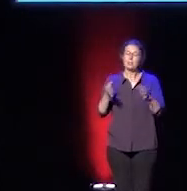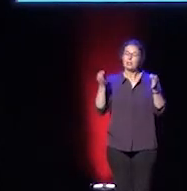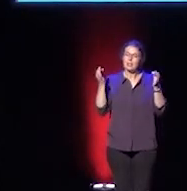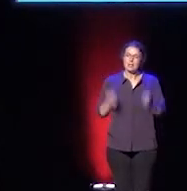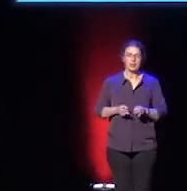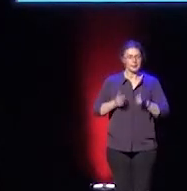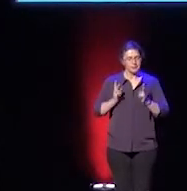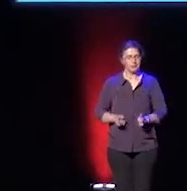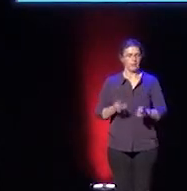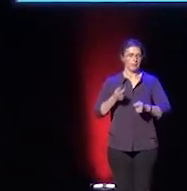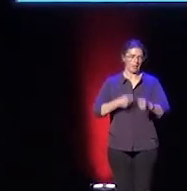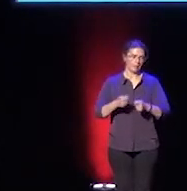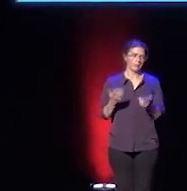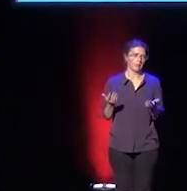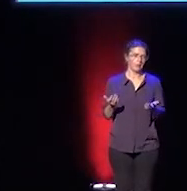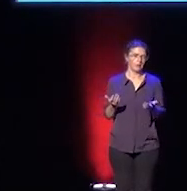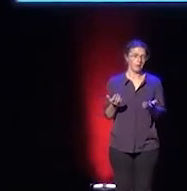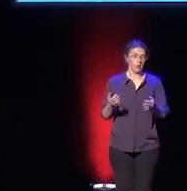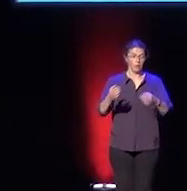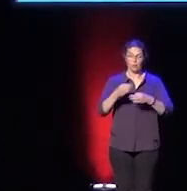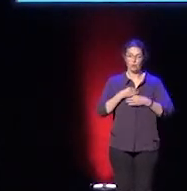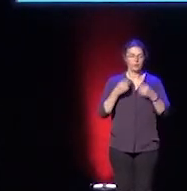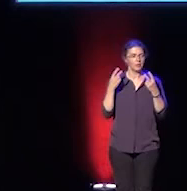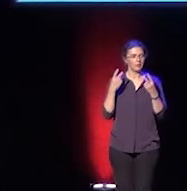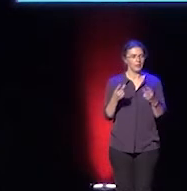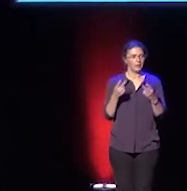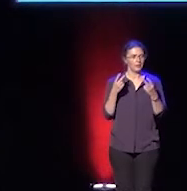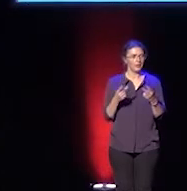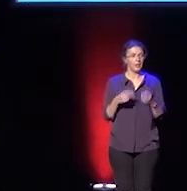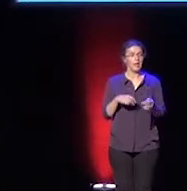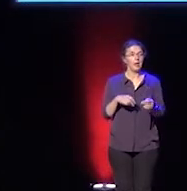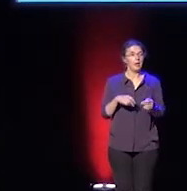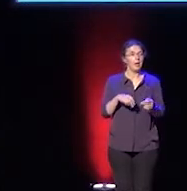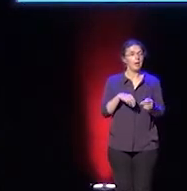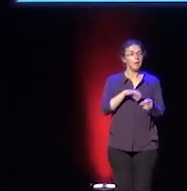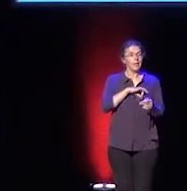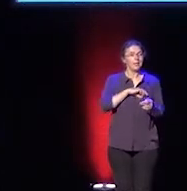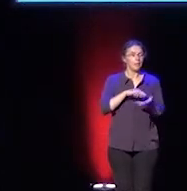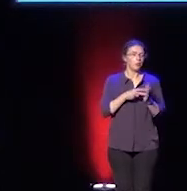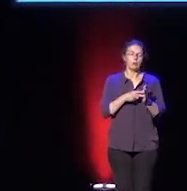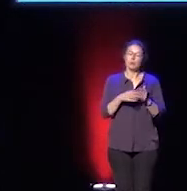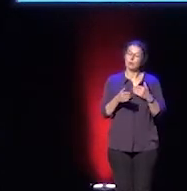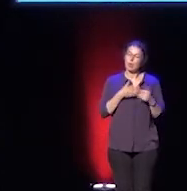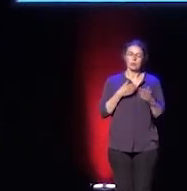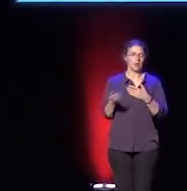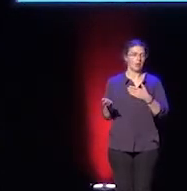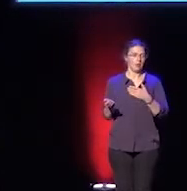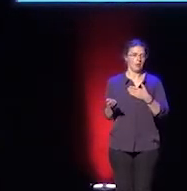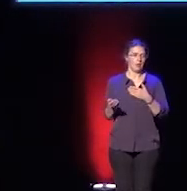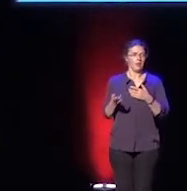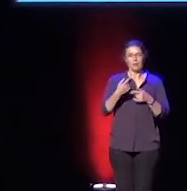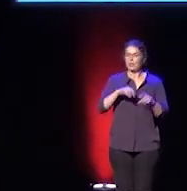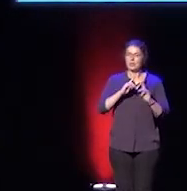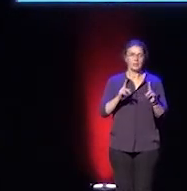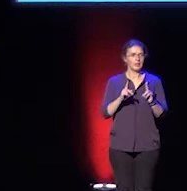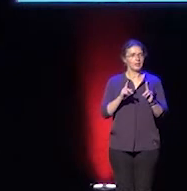sachgerecht behandelt werden. Für uns ganz entscheidend, parteipolitisch neutral. Wir sind nicht der Büttel der